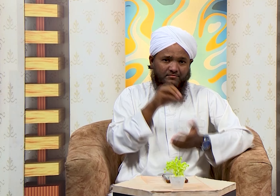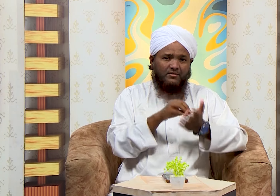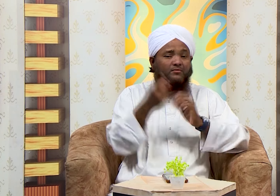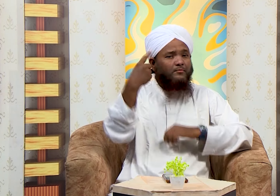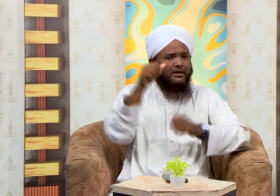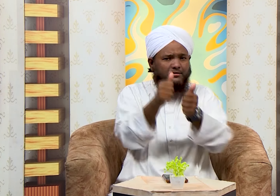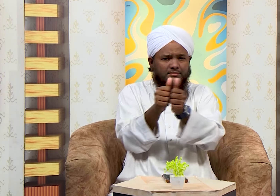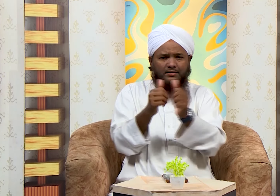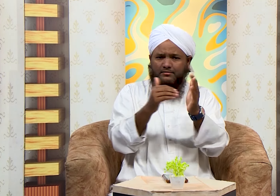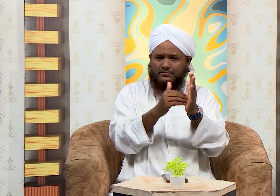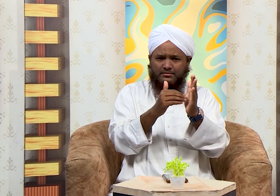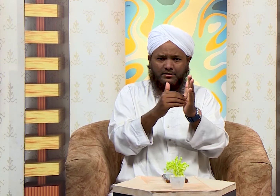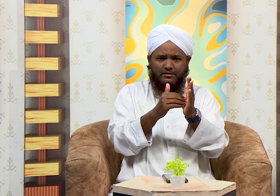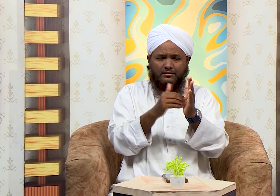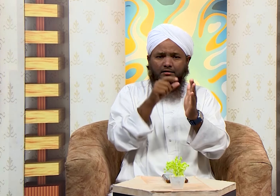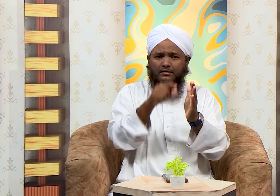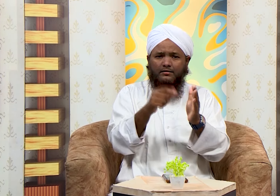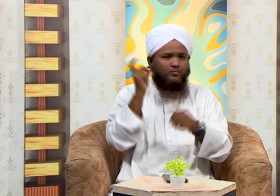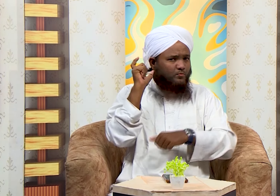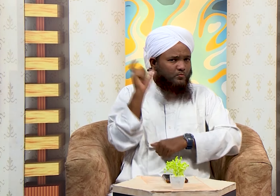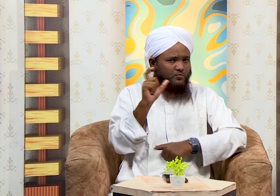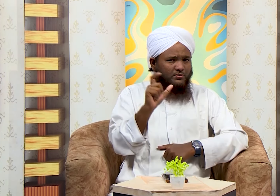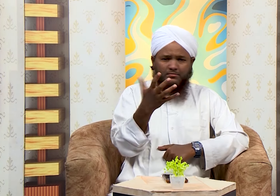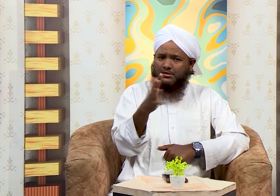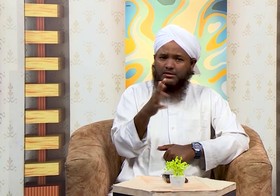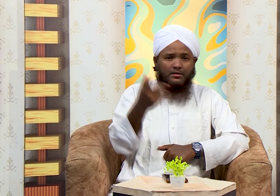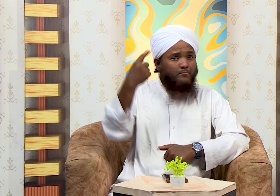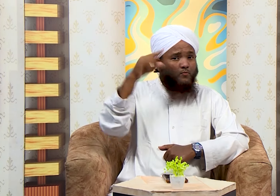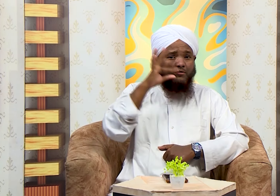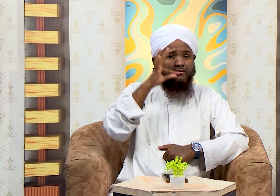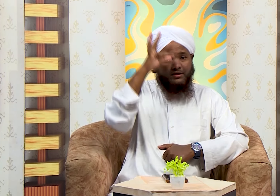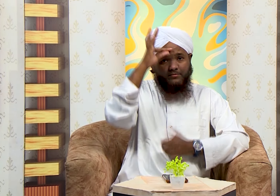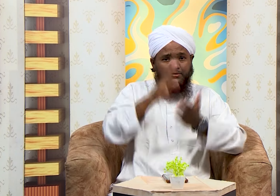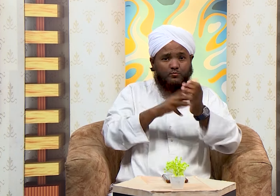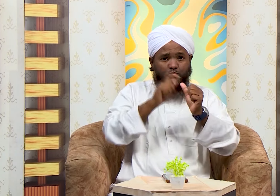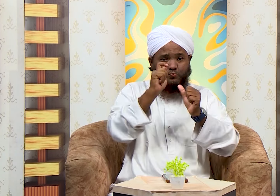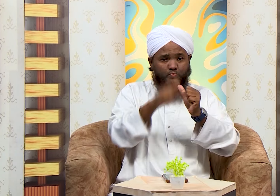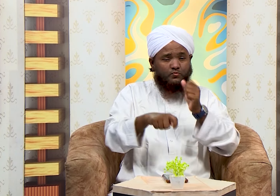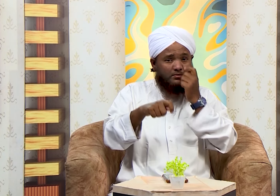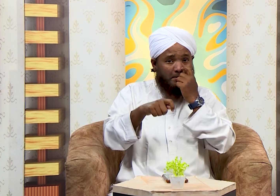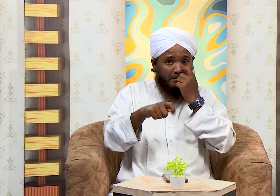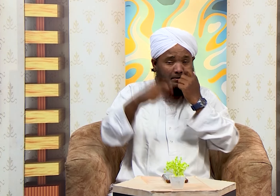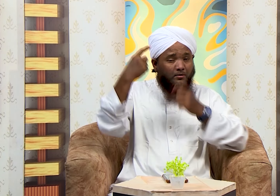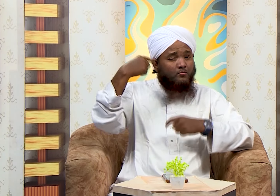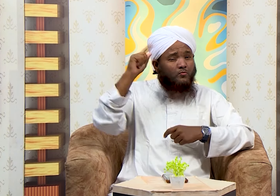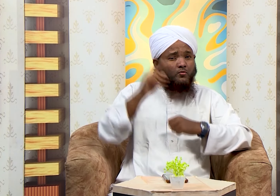تھے اور توریت کے یعنی جو کتاب حضرت موسیٰ علیہ السلام پر نازل ہوئی اس کے بہت بڑے عالم تھے